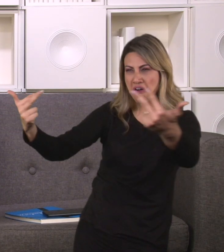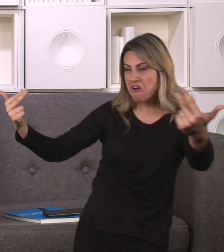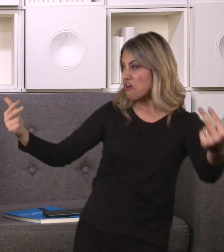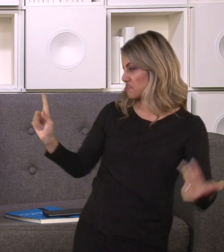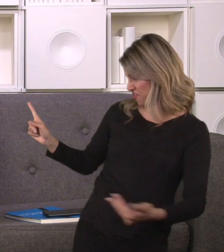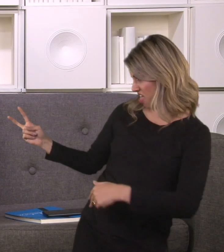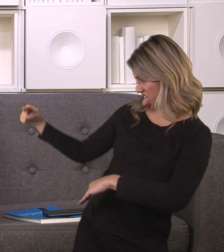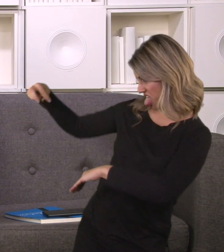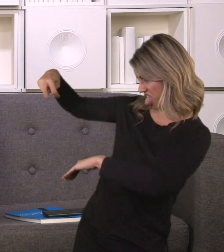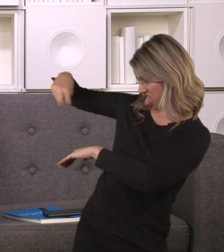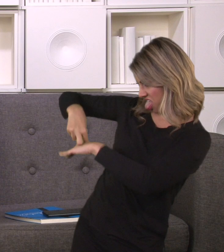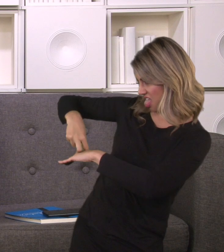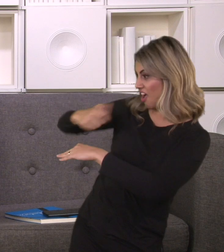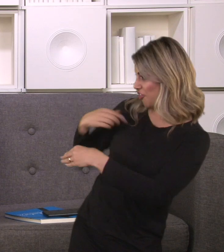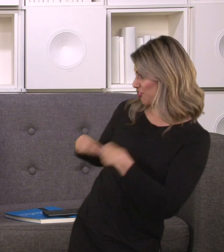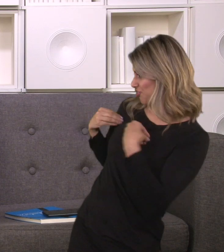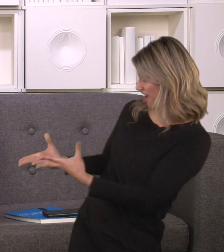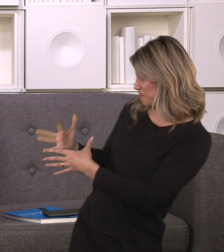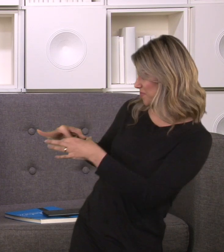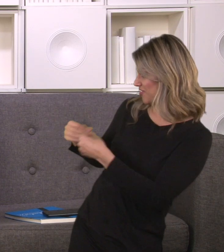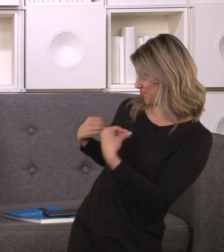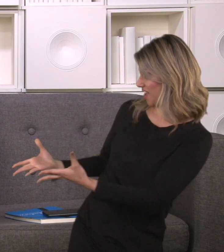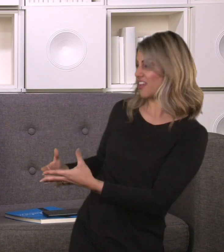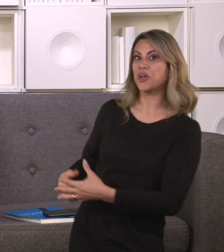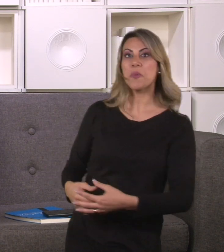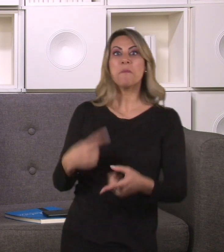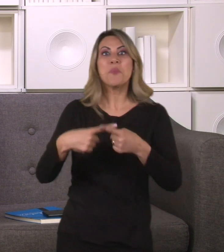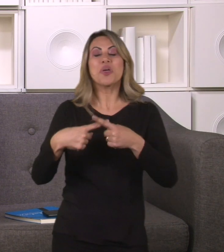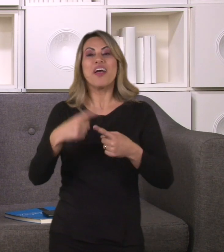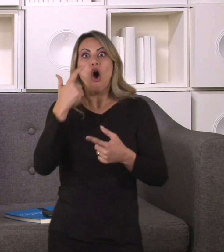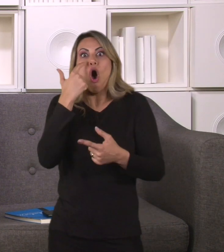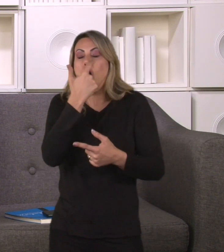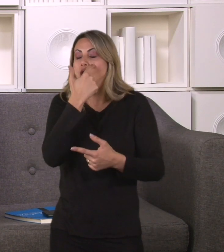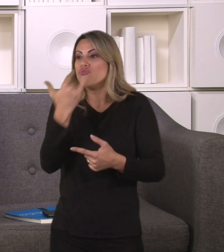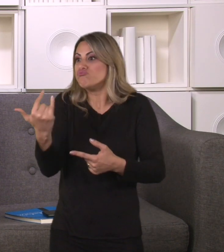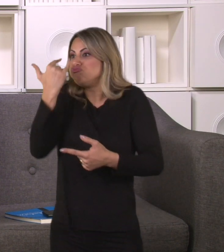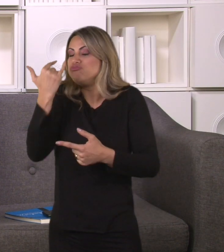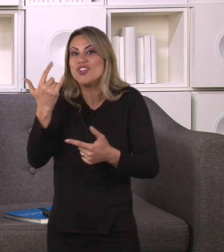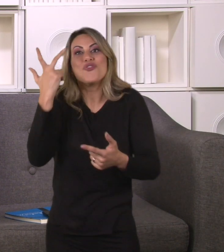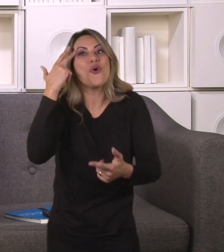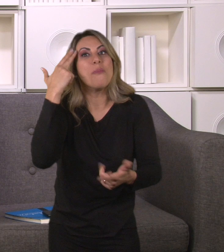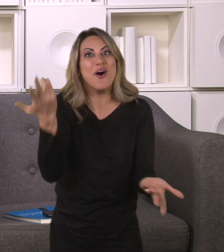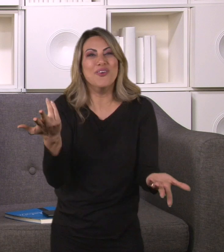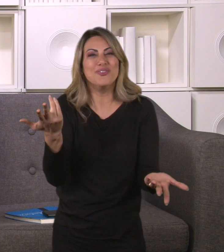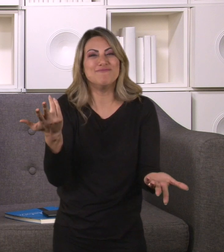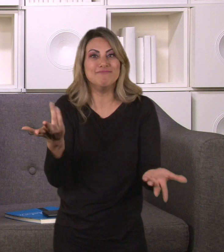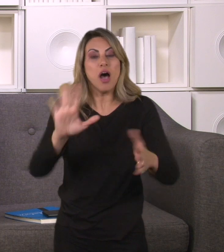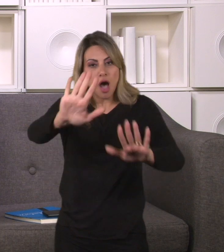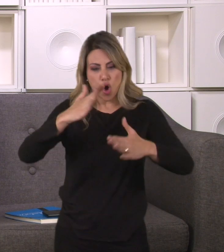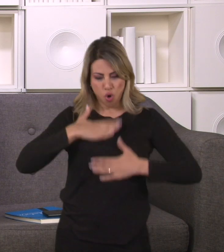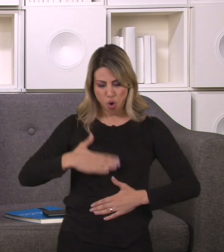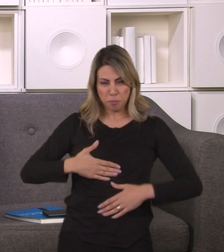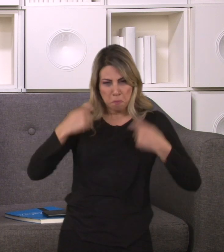aos desejos da alma. Já aí ele não está falando de necessidades,